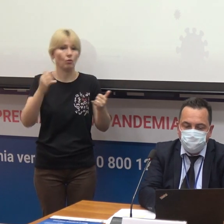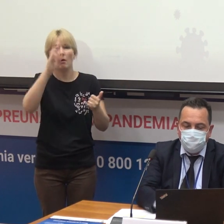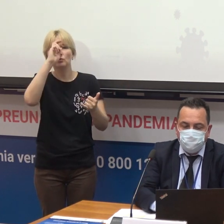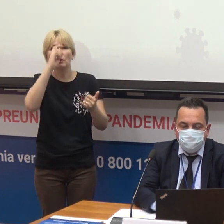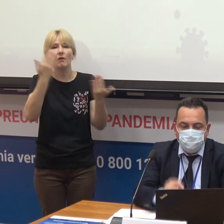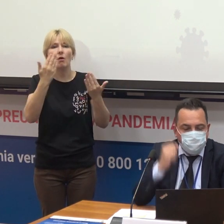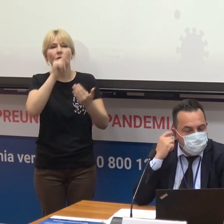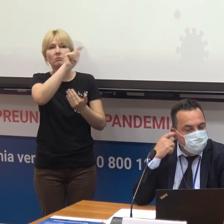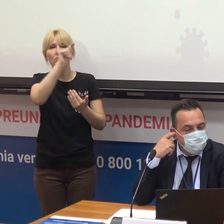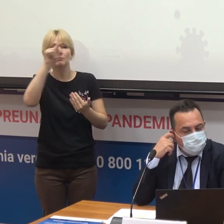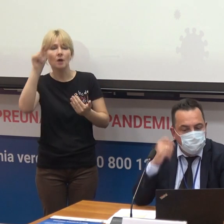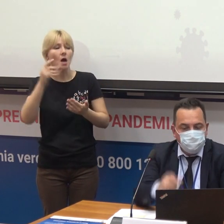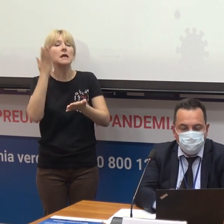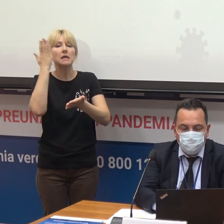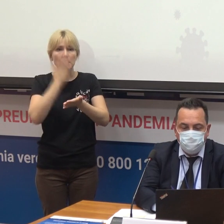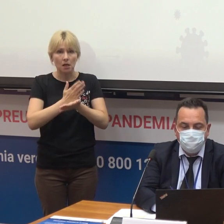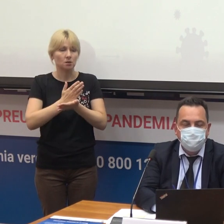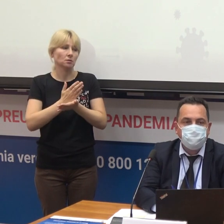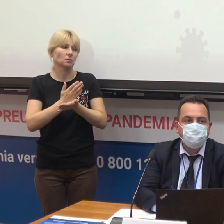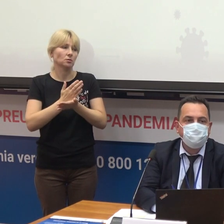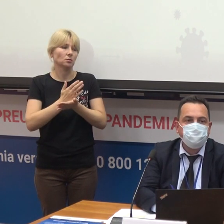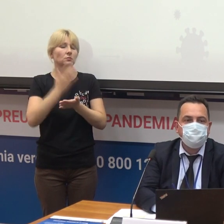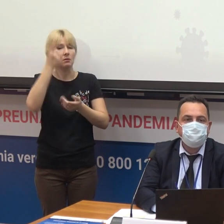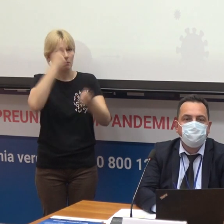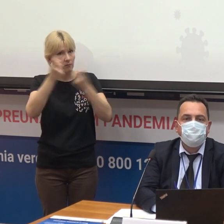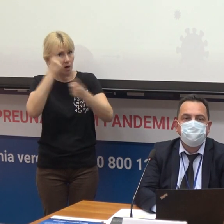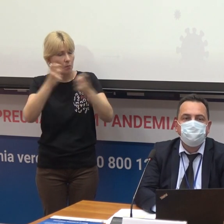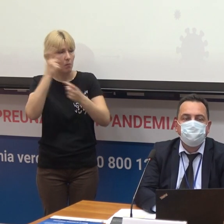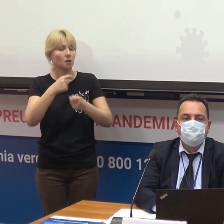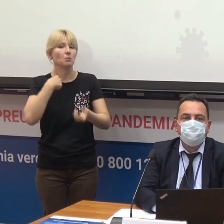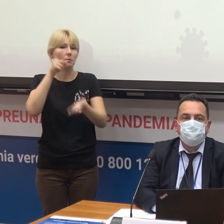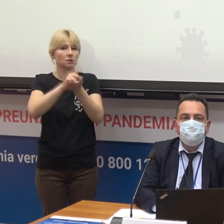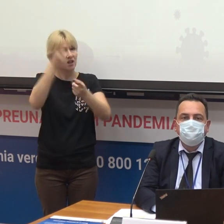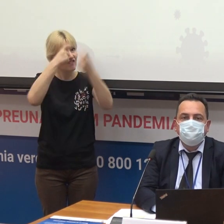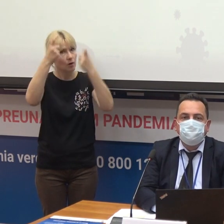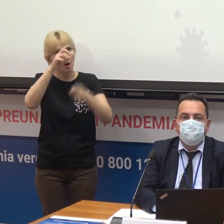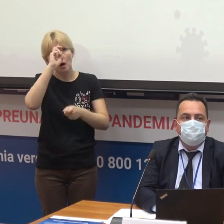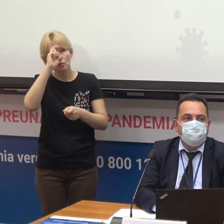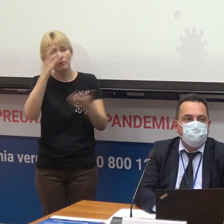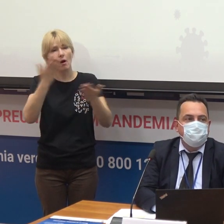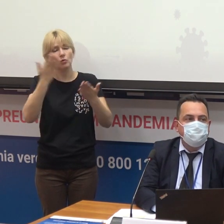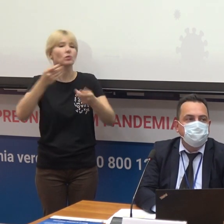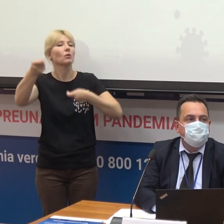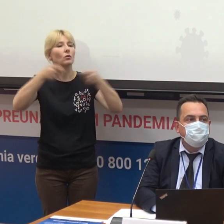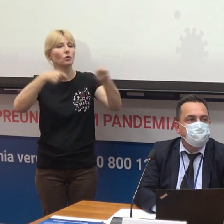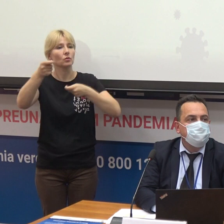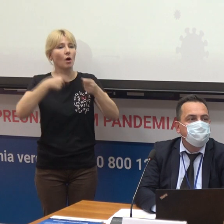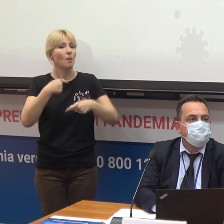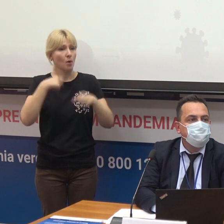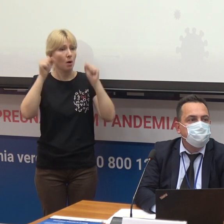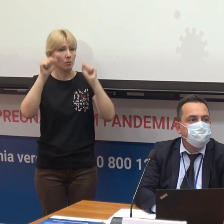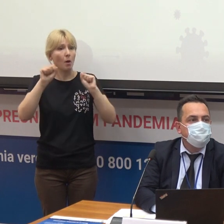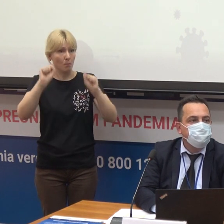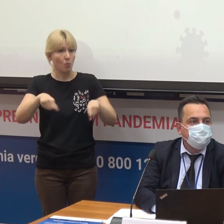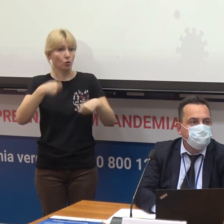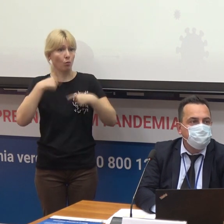state. Pe cale diplomatică, inclusiv, informăm țările privind acestea. Păi, deci noi putem pleca în orice țară și el